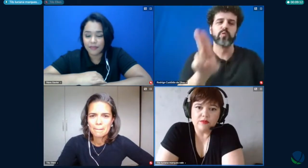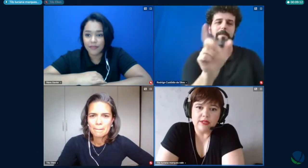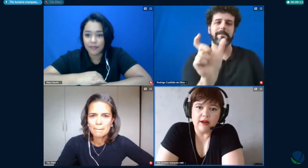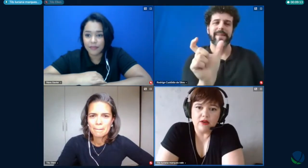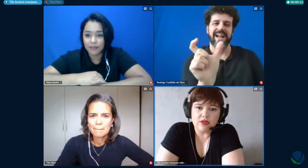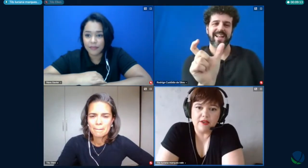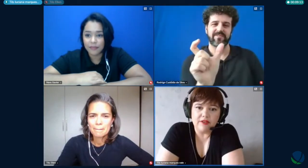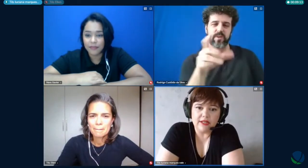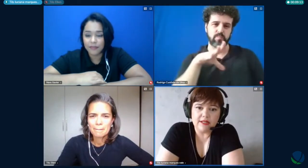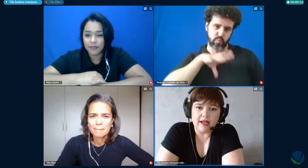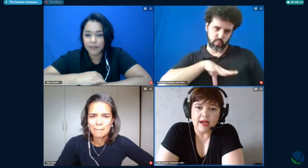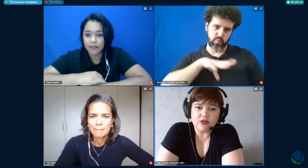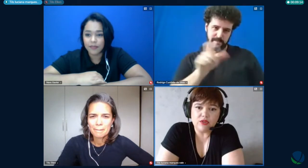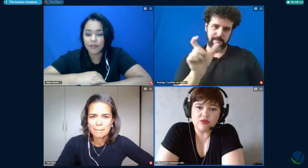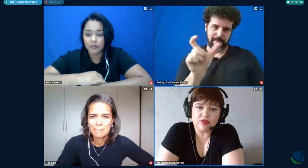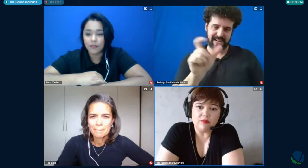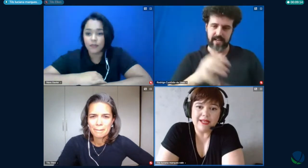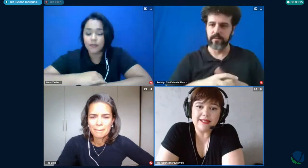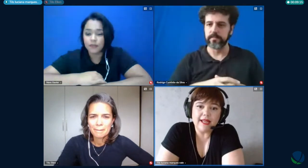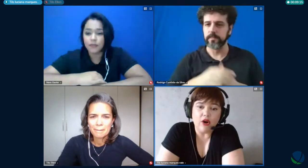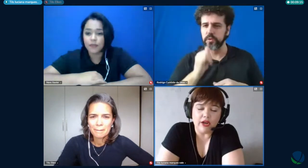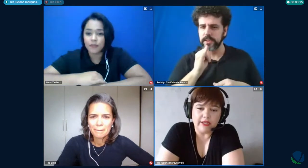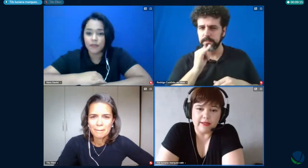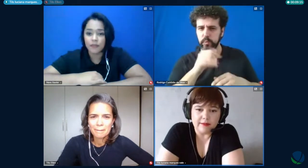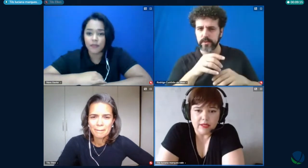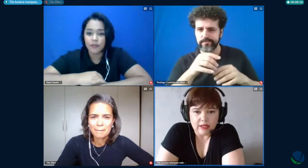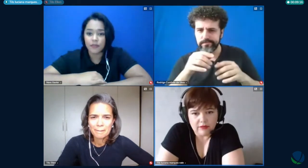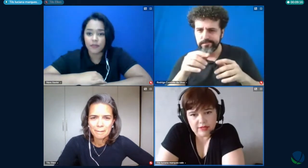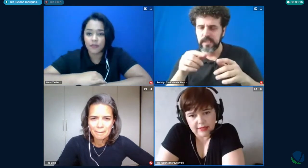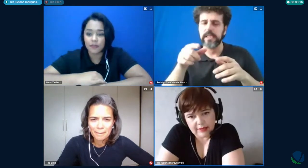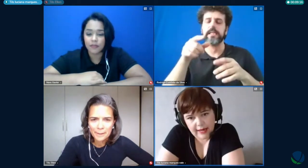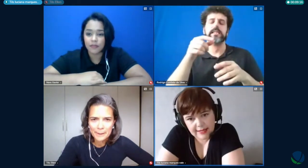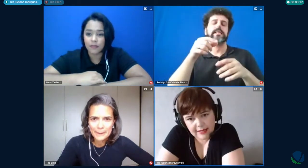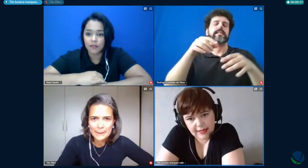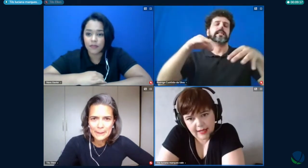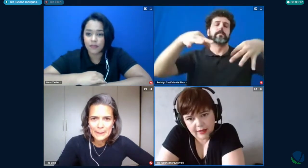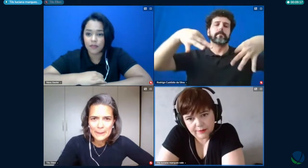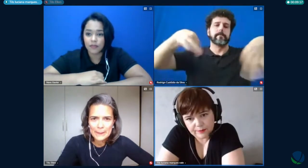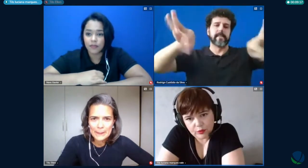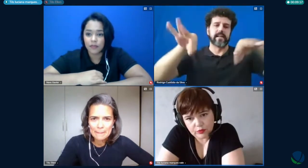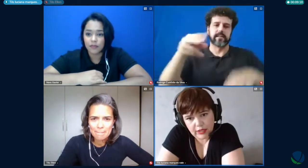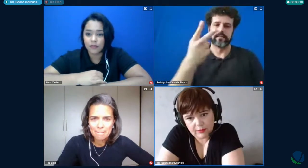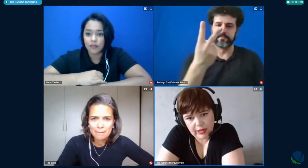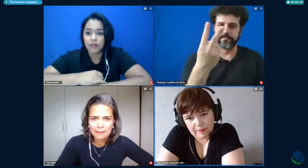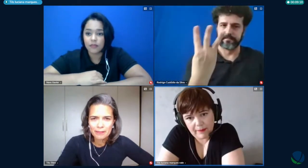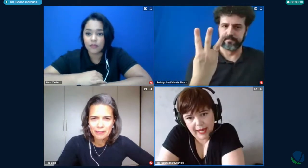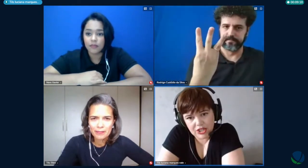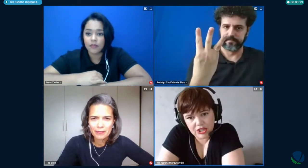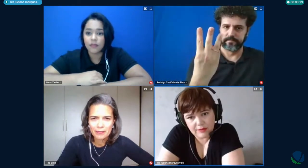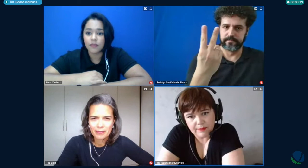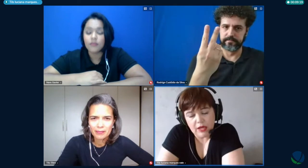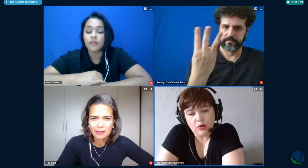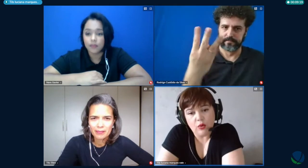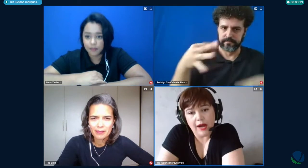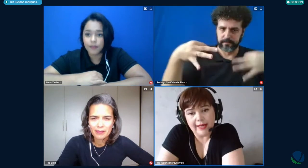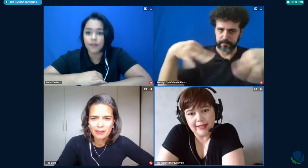Então, vamos lá aos referenciais, à sua discussão mais teórica, que você traz aqui um termo na